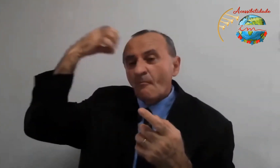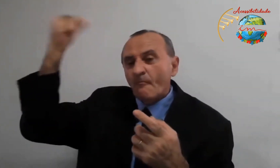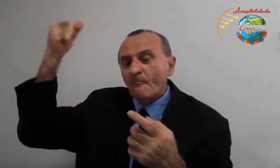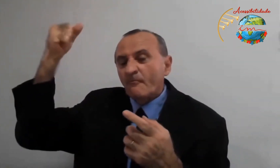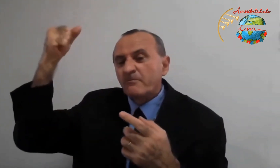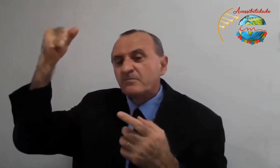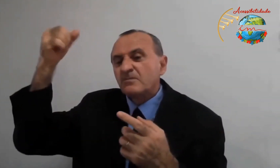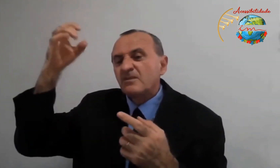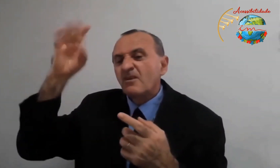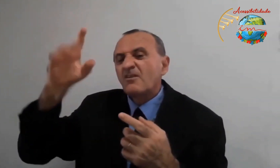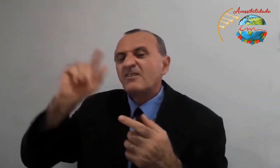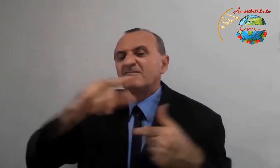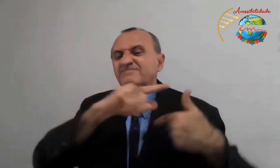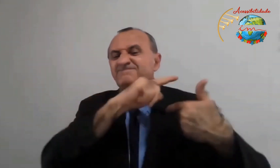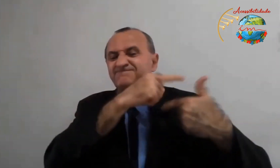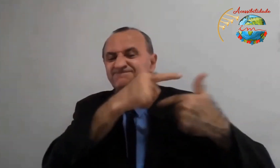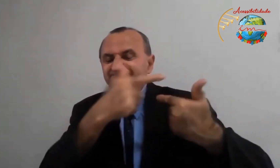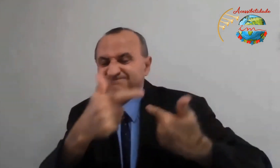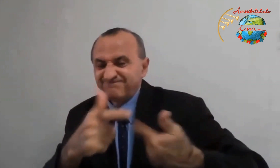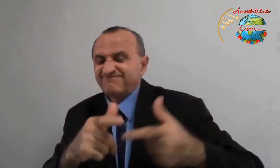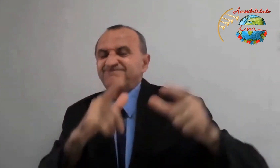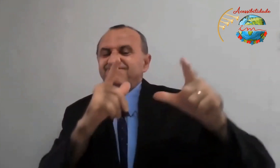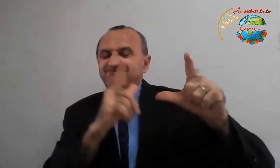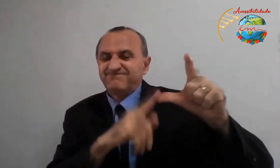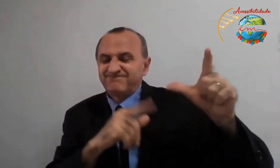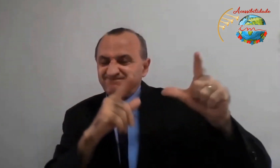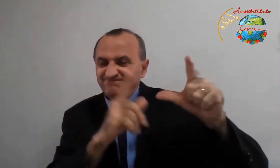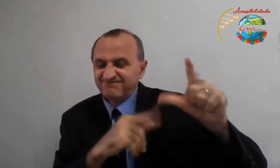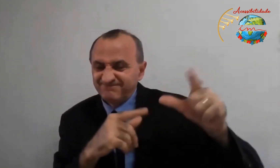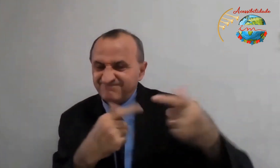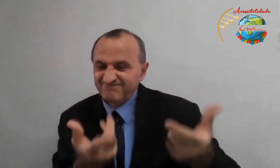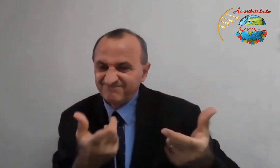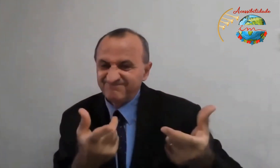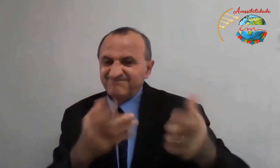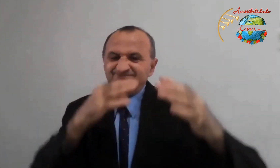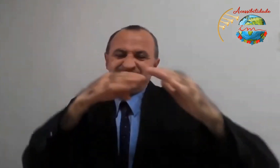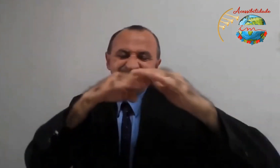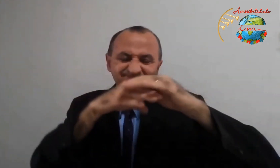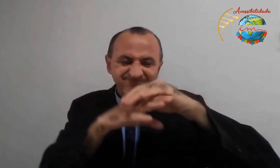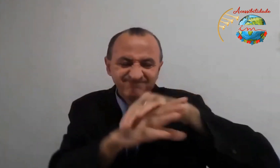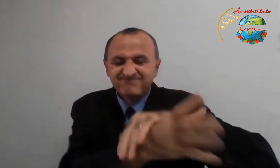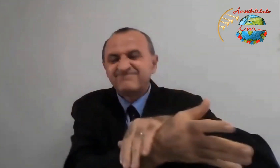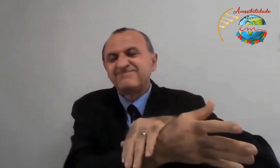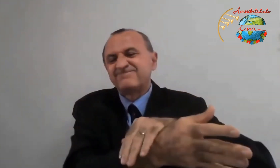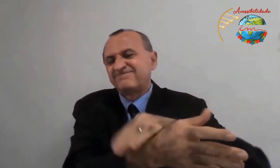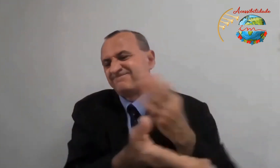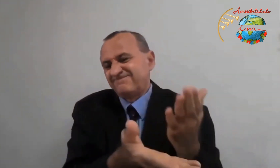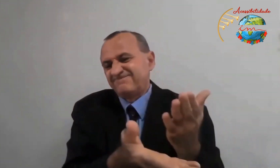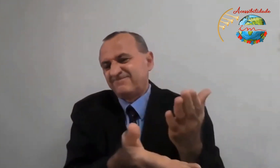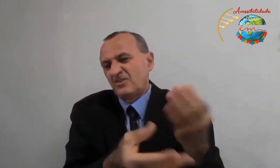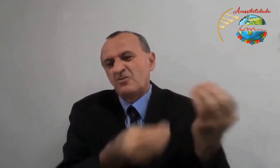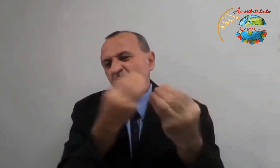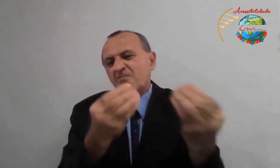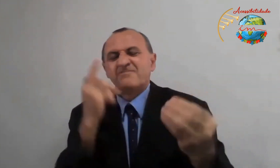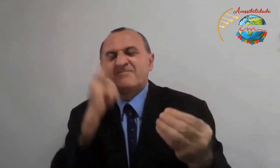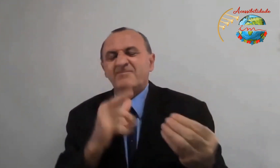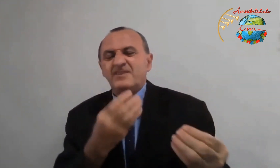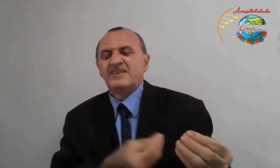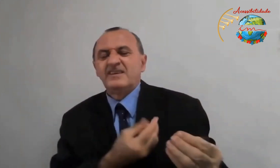Porque senão os dons se retiram. E se retirar os dons, fica só a tradição, a letra, os costumes.